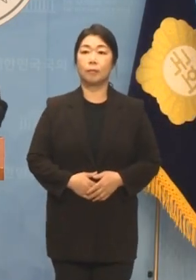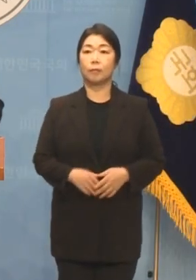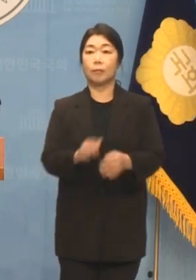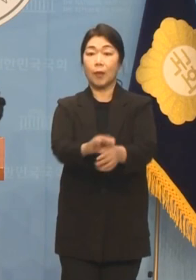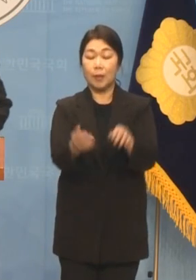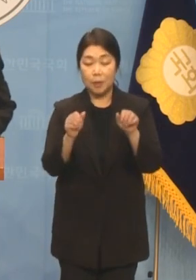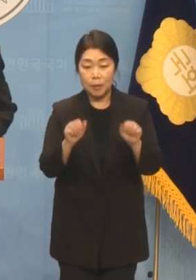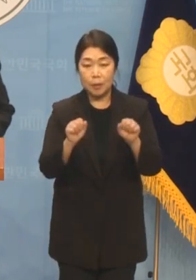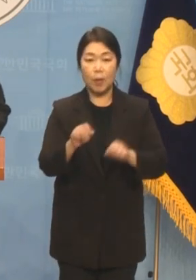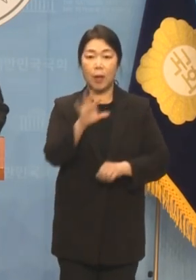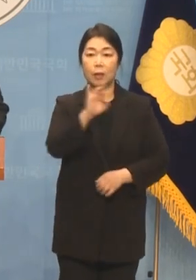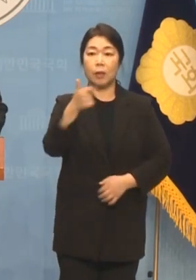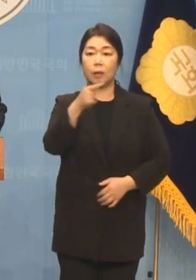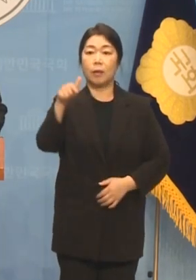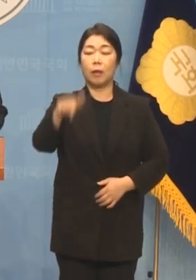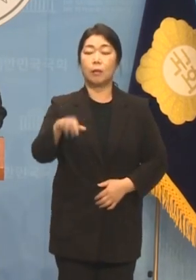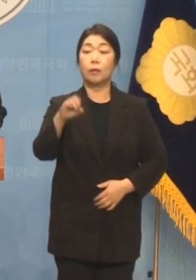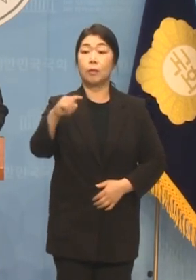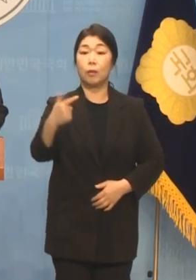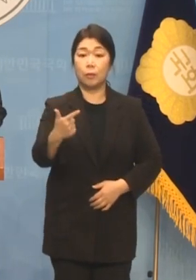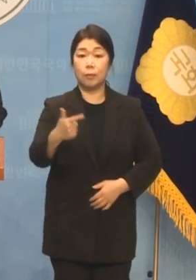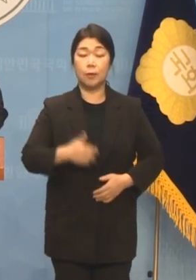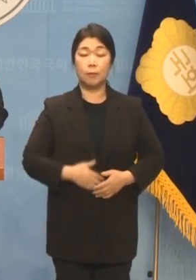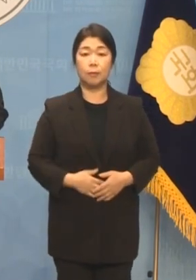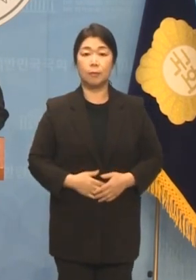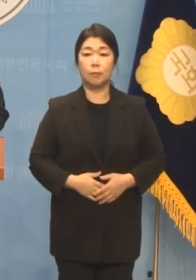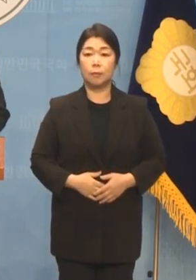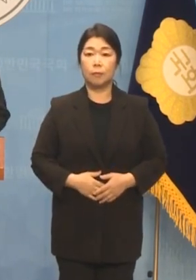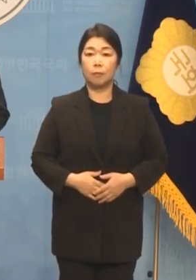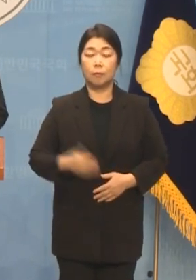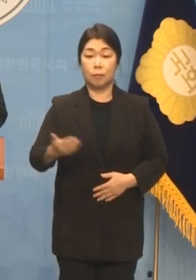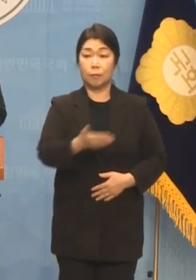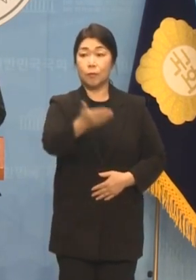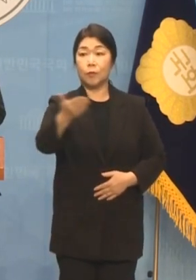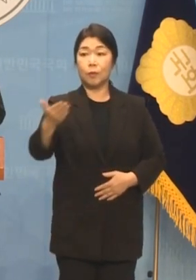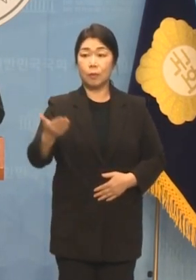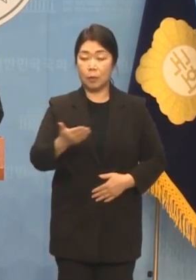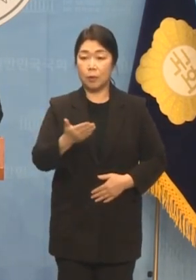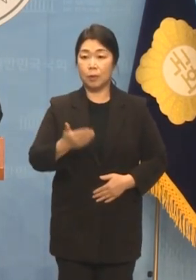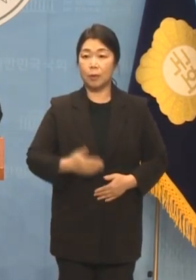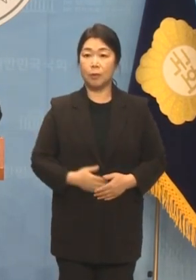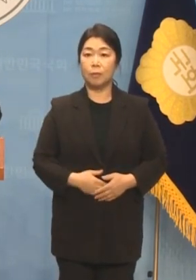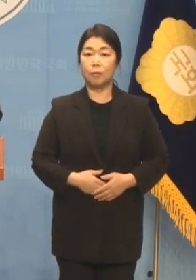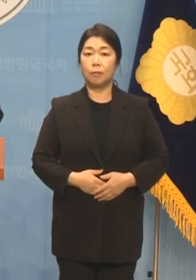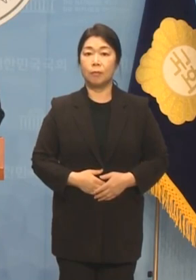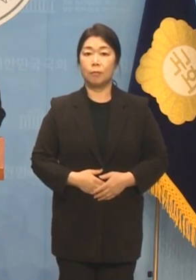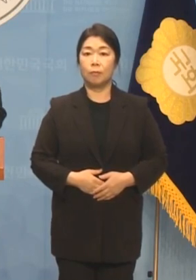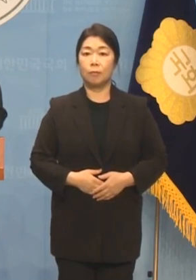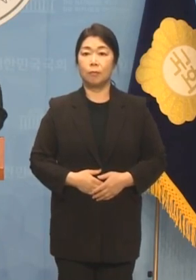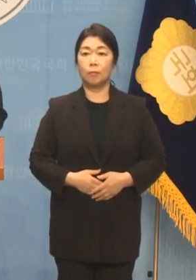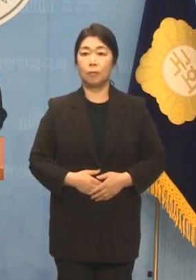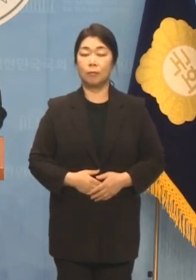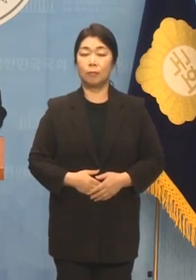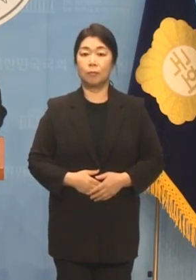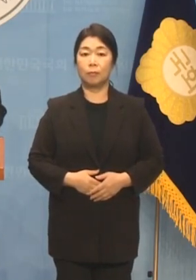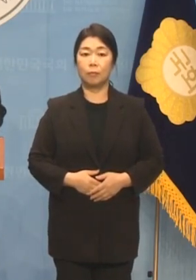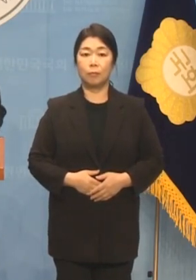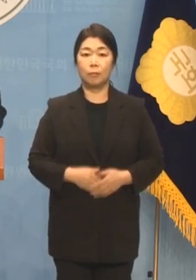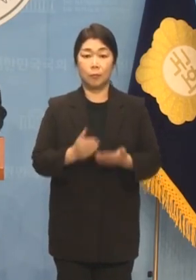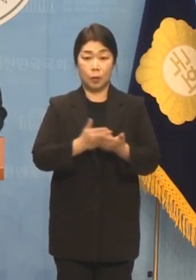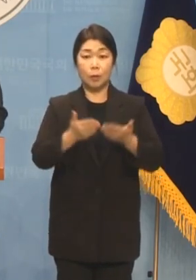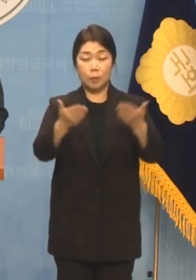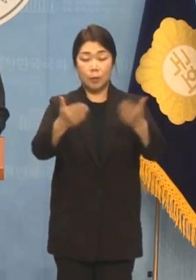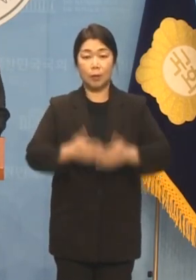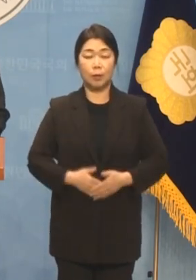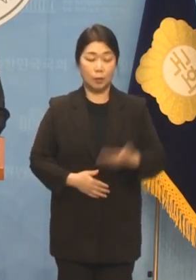네, 안녕하세요. 이낙연입니다. 기자 여러분께는 이미 릴리스가 되어 있습니까? 예,